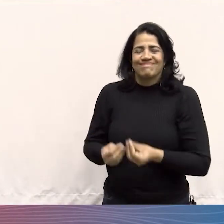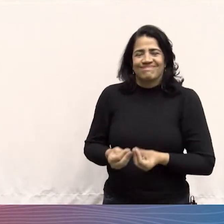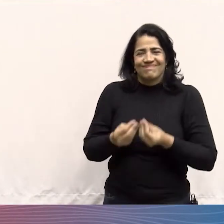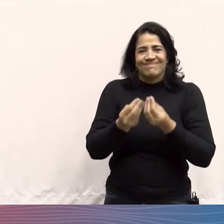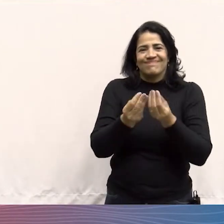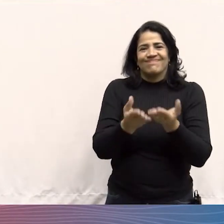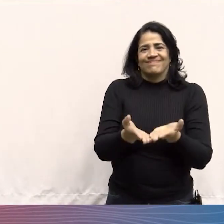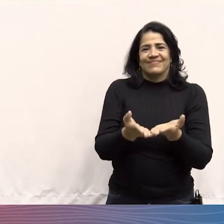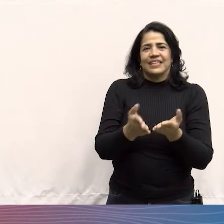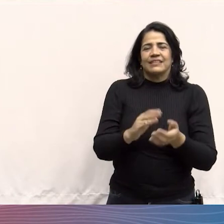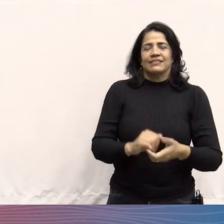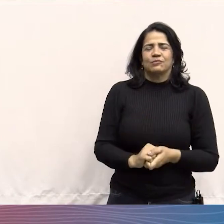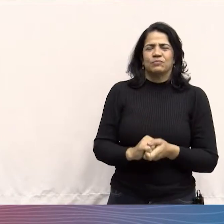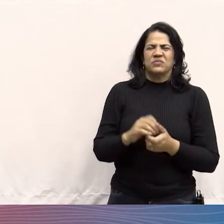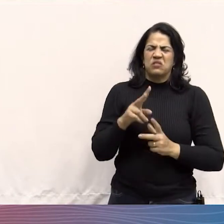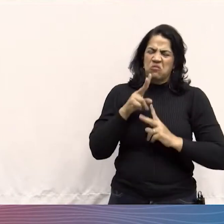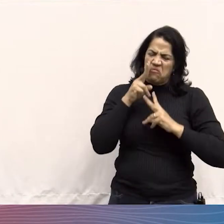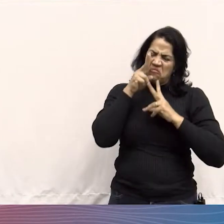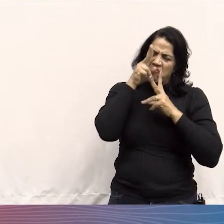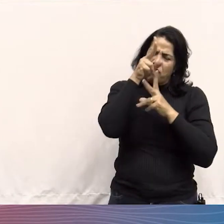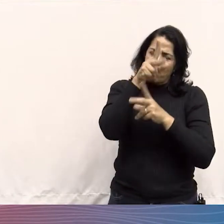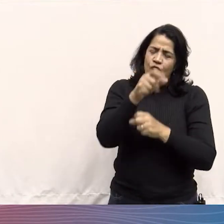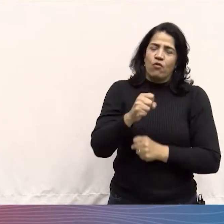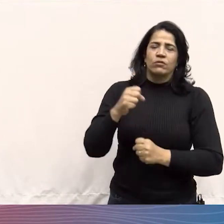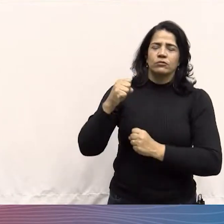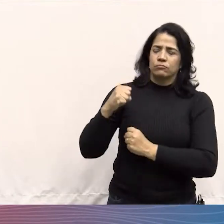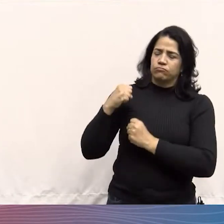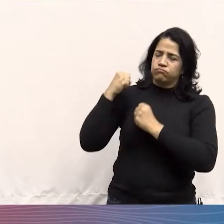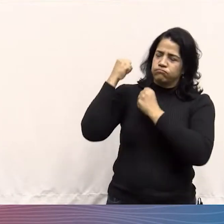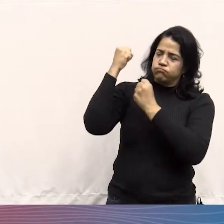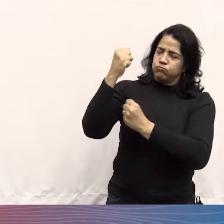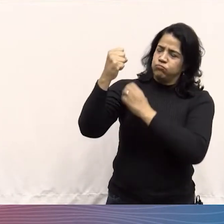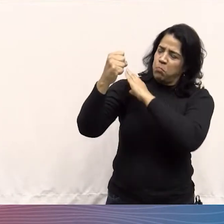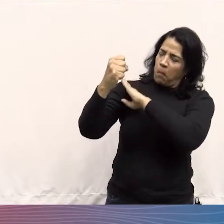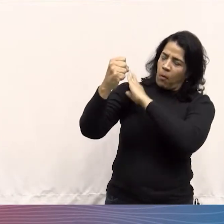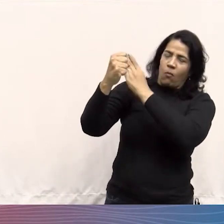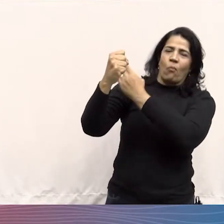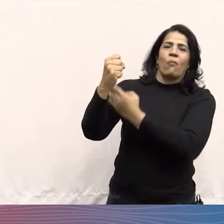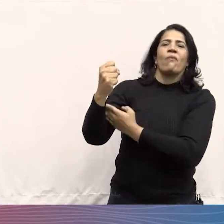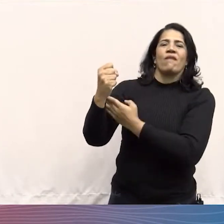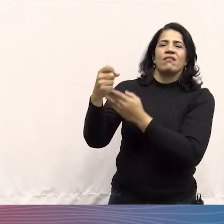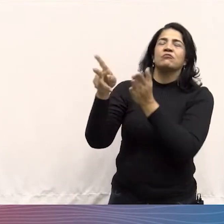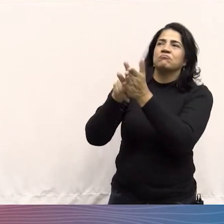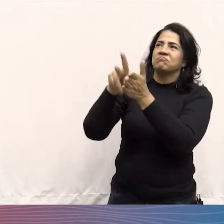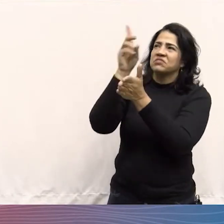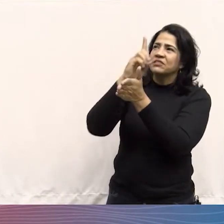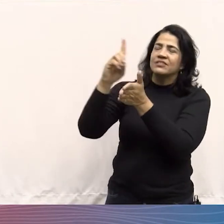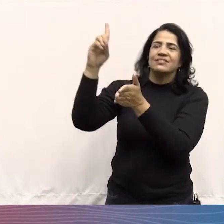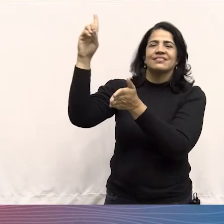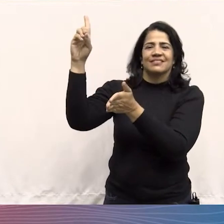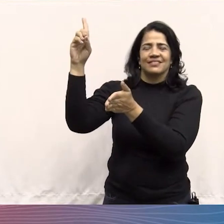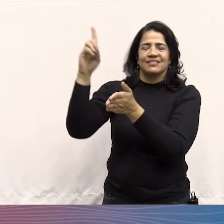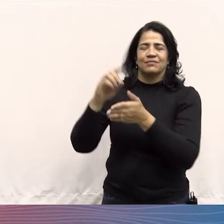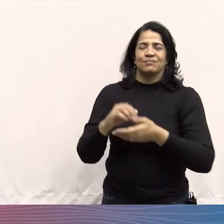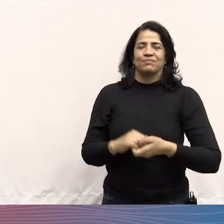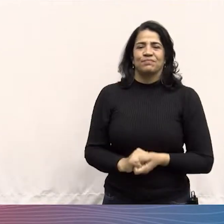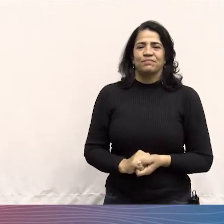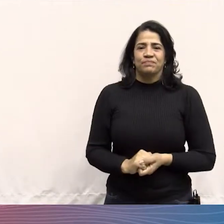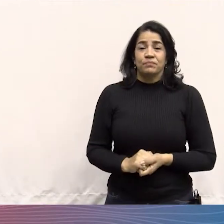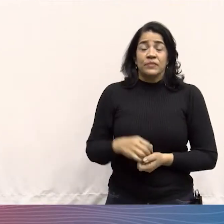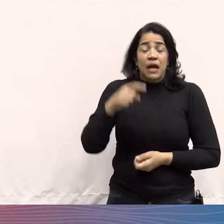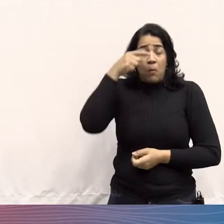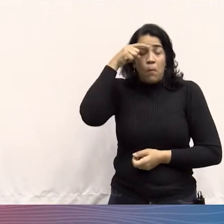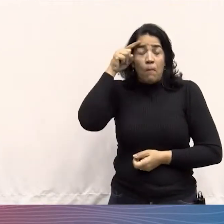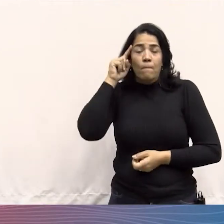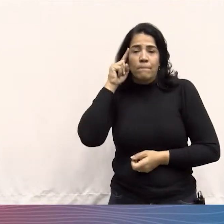da força do seu poder, né? O irmão Pedro explicou muito bem, não vou entrar nesse detalhe,